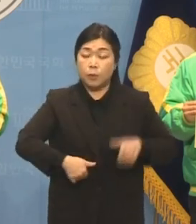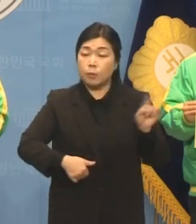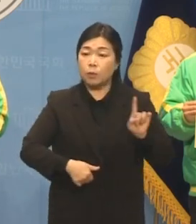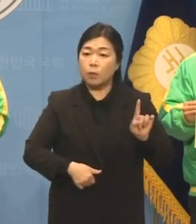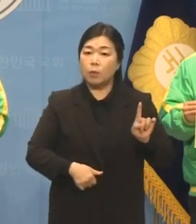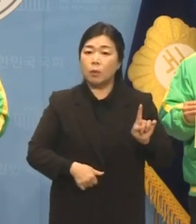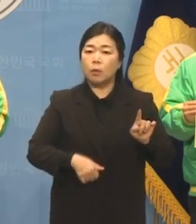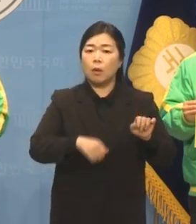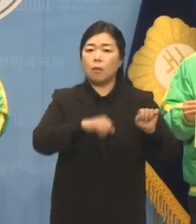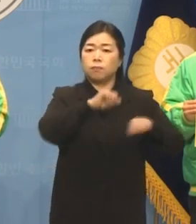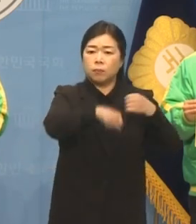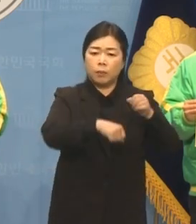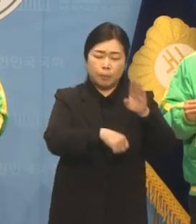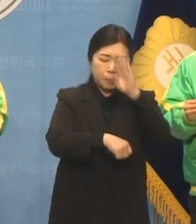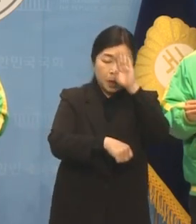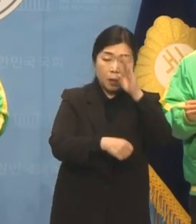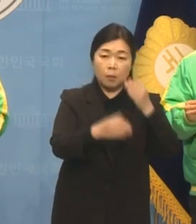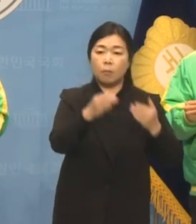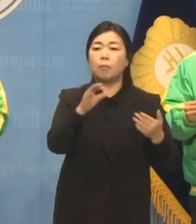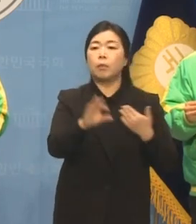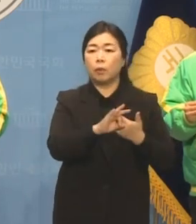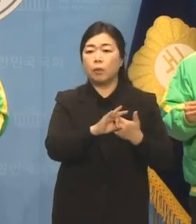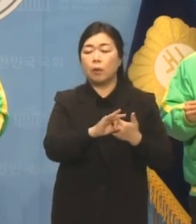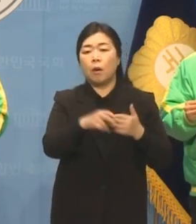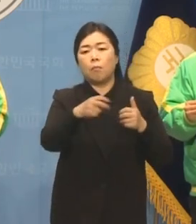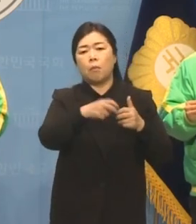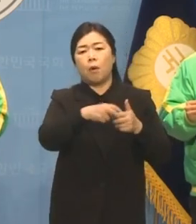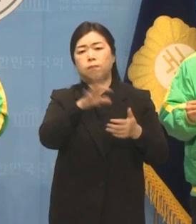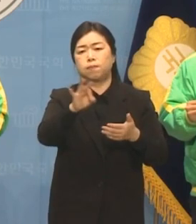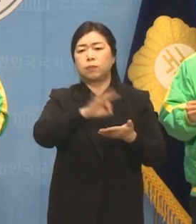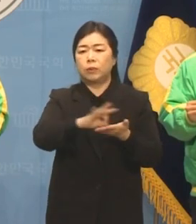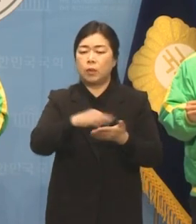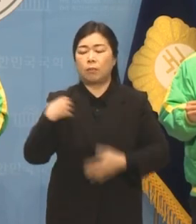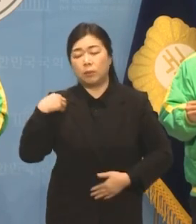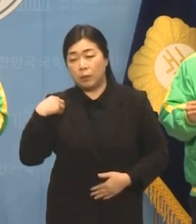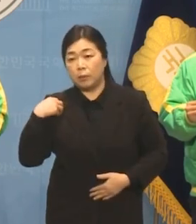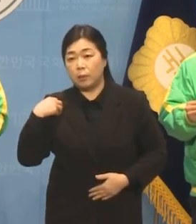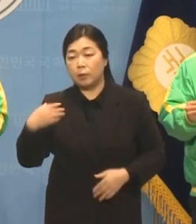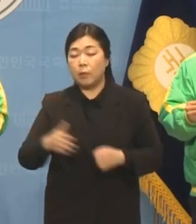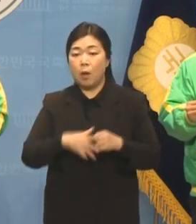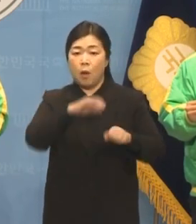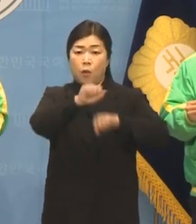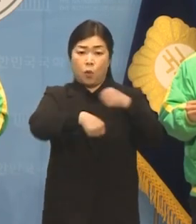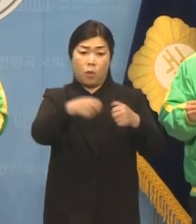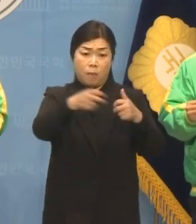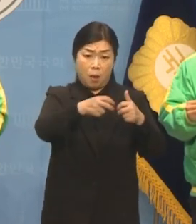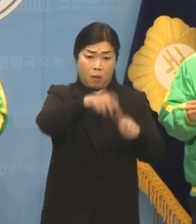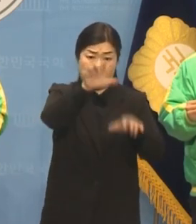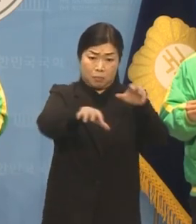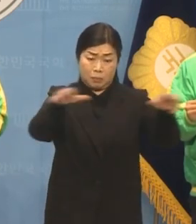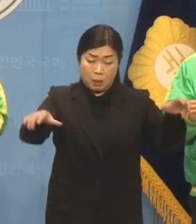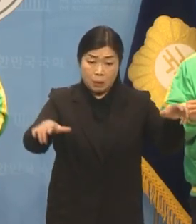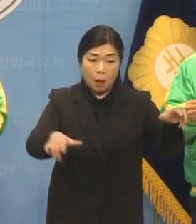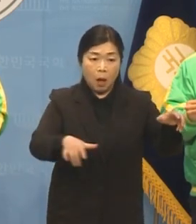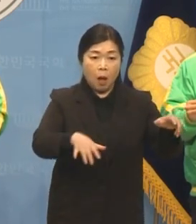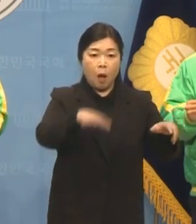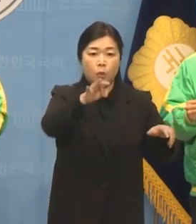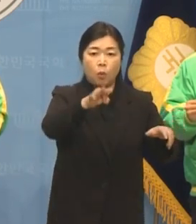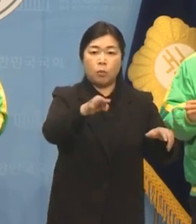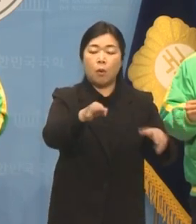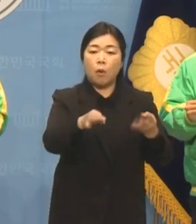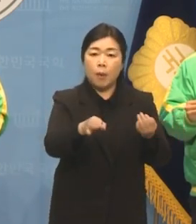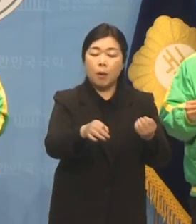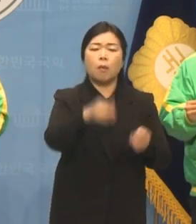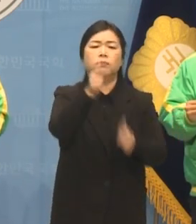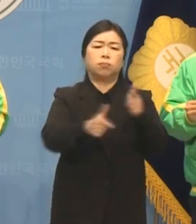의료 접근 문제입니다. 반려동물이 늘어나며 동물병원별로 천차만별인 항목별 의료비와 반려동물